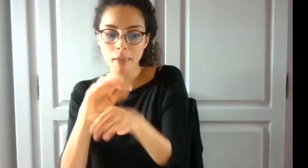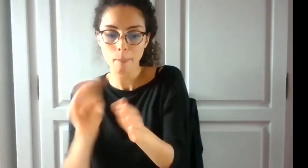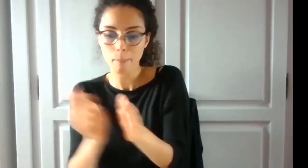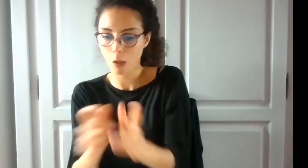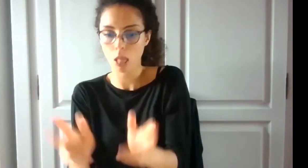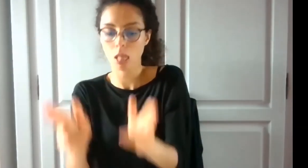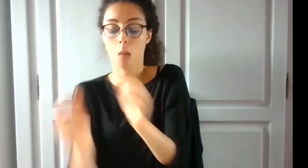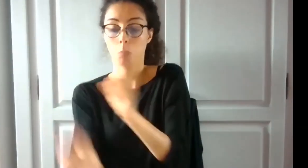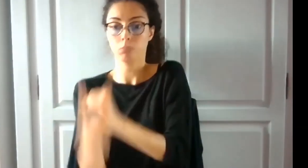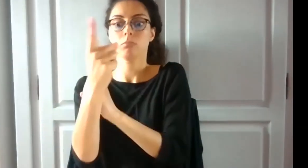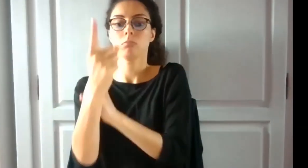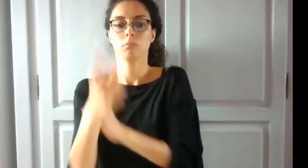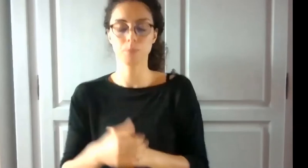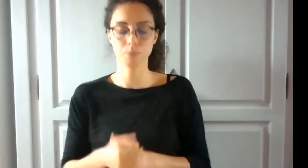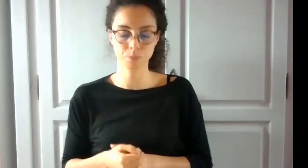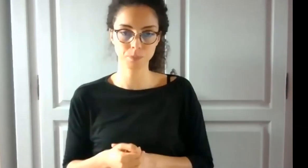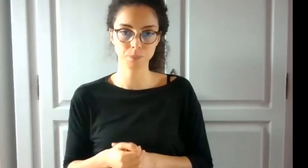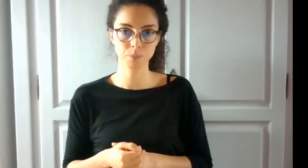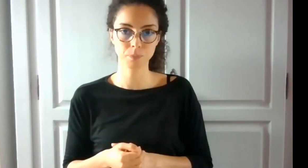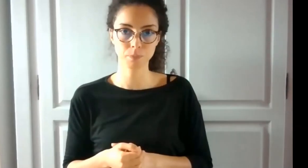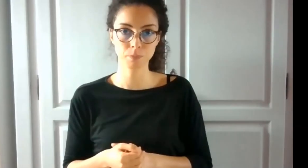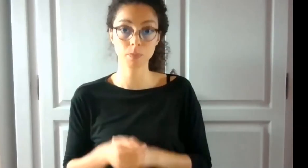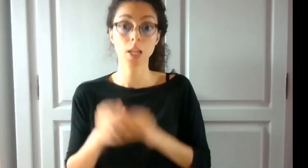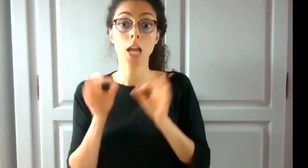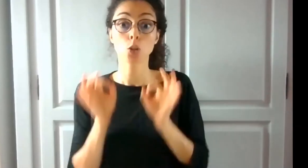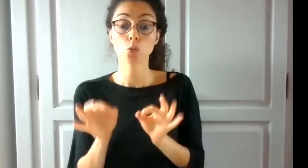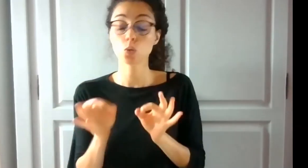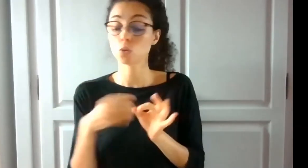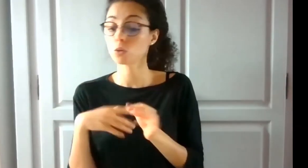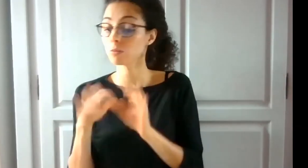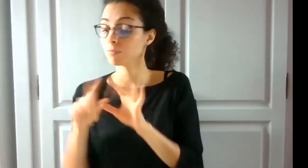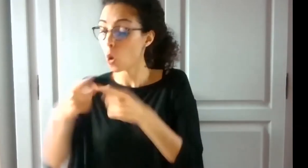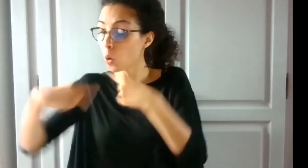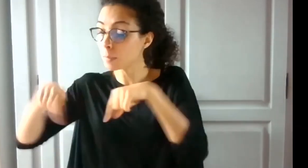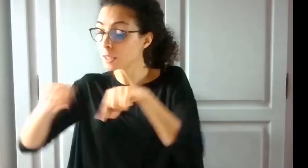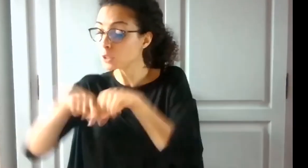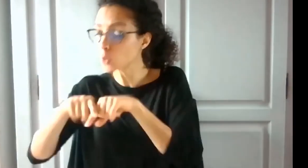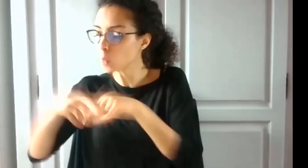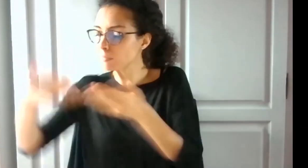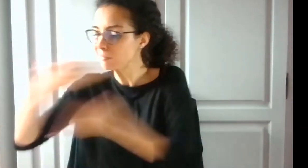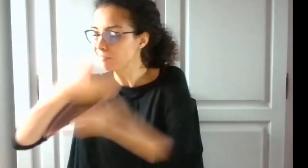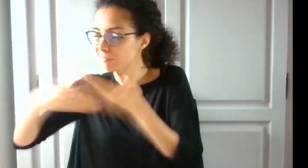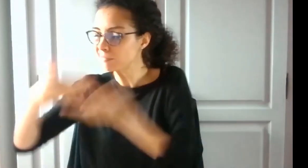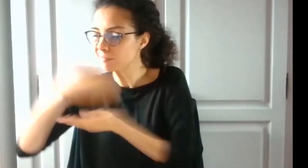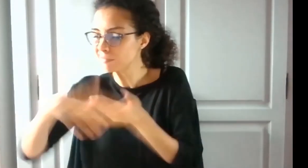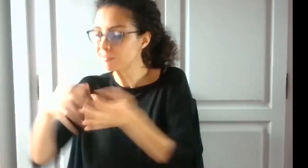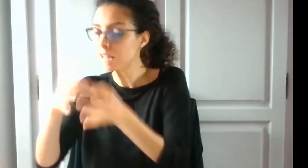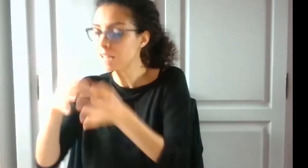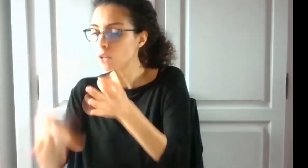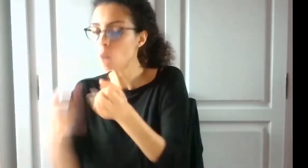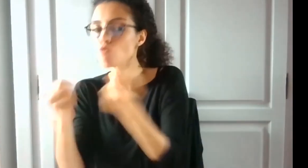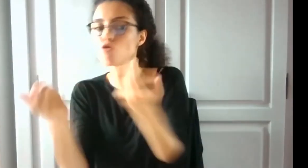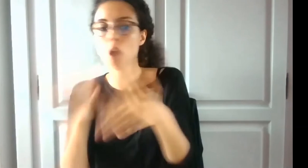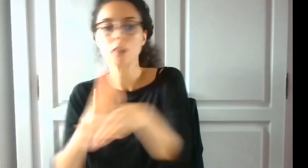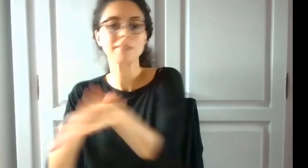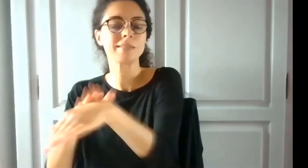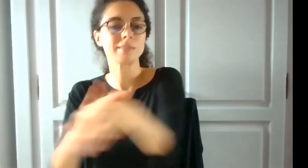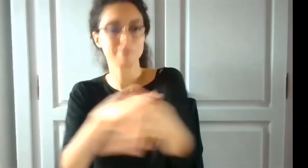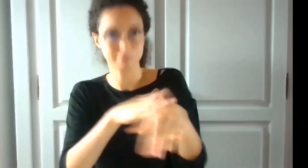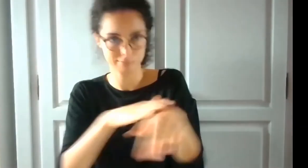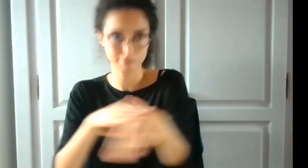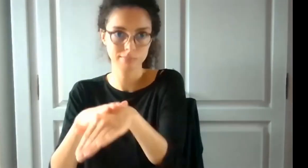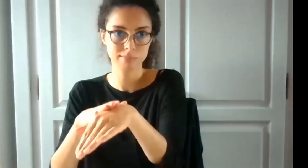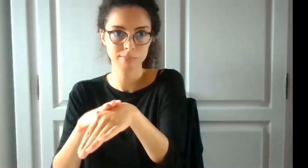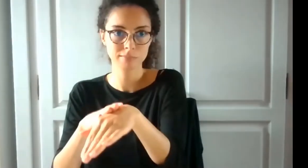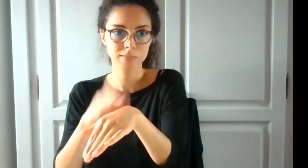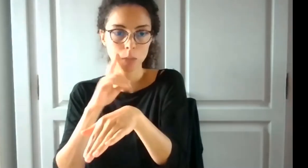singulière. Et donc, plusieurs préconisations ont été formulées pour qu'on puisse